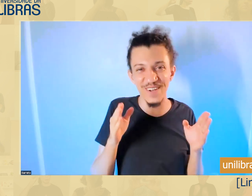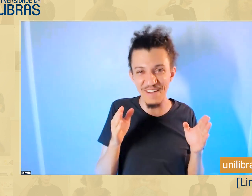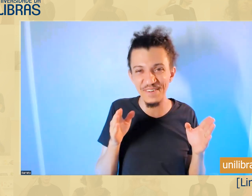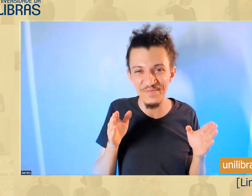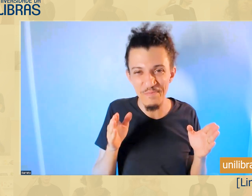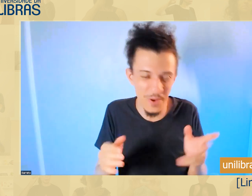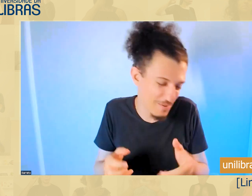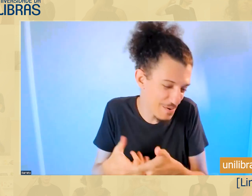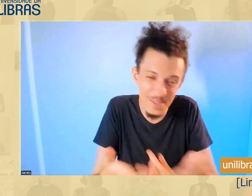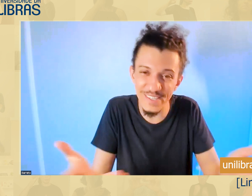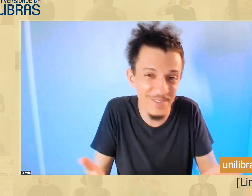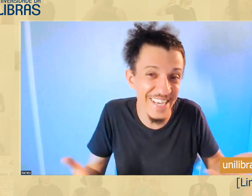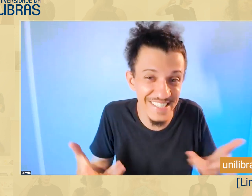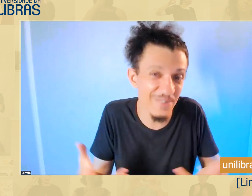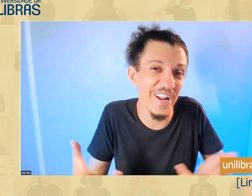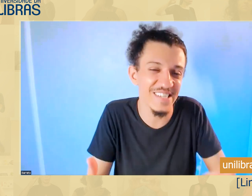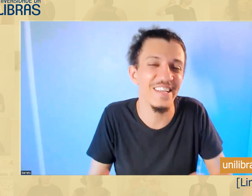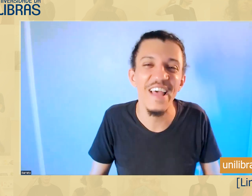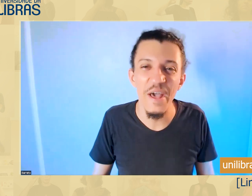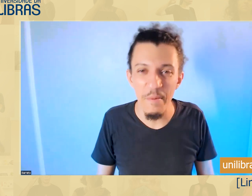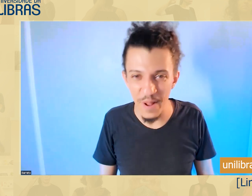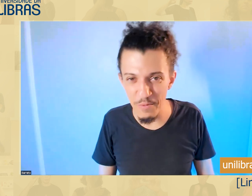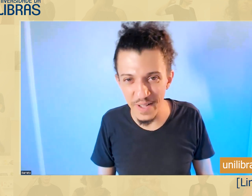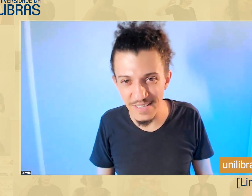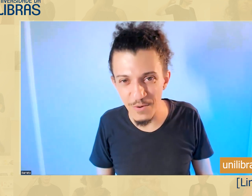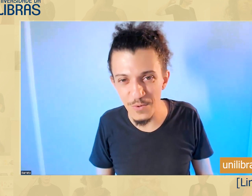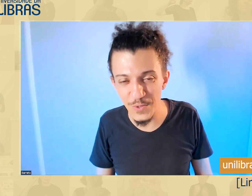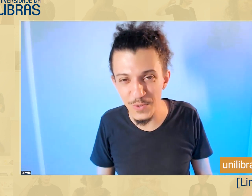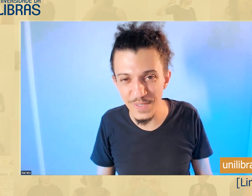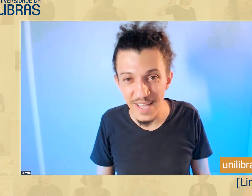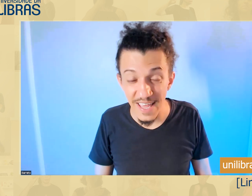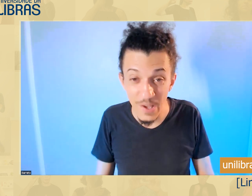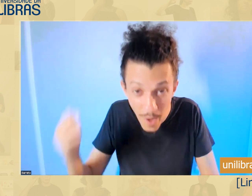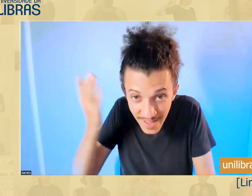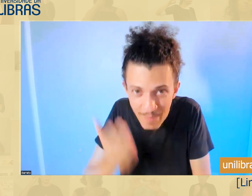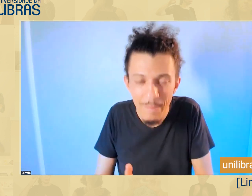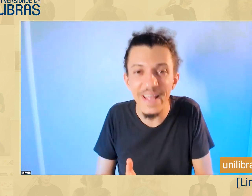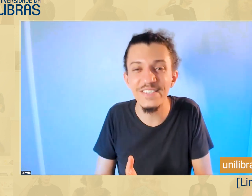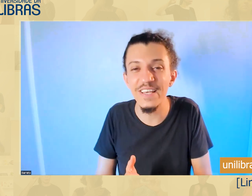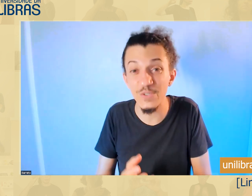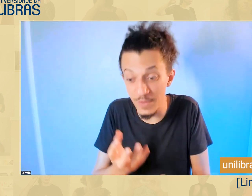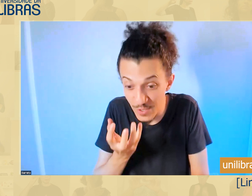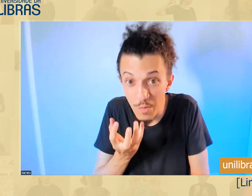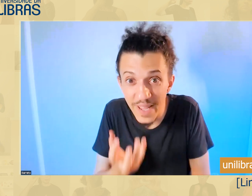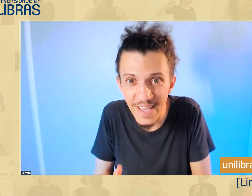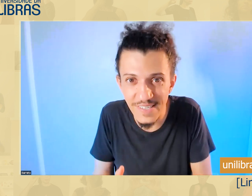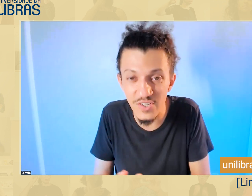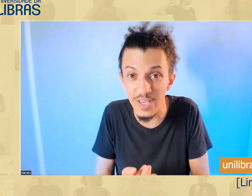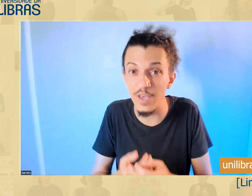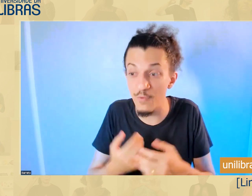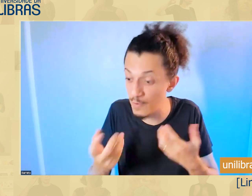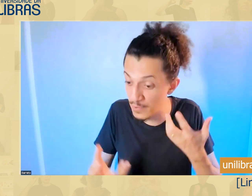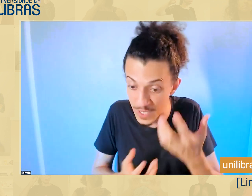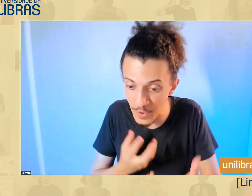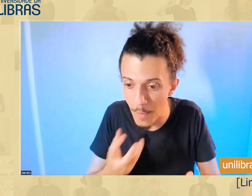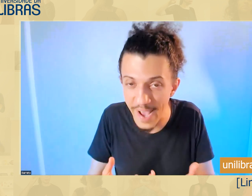não funcionava, porque eu não tinha essa segurança assim para comunicação com surdos. E quando eu aprendi isso, quando eu descobri que existia